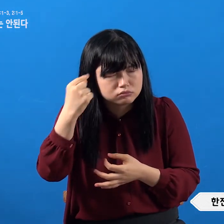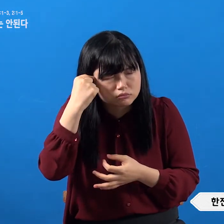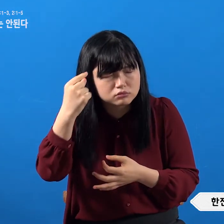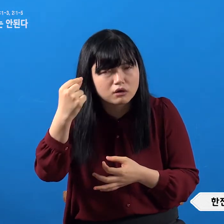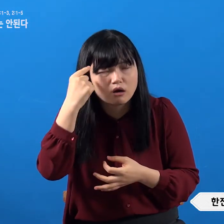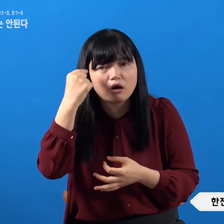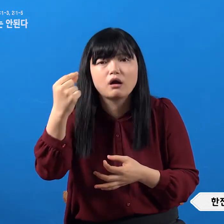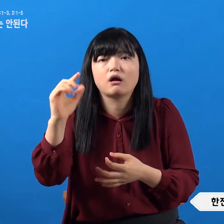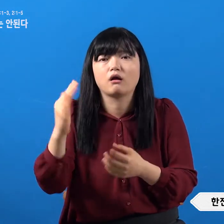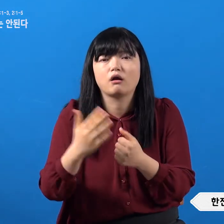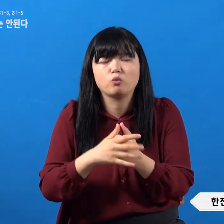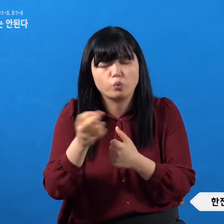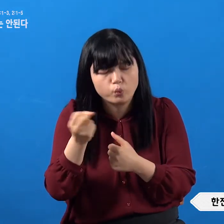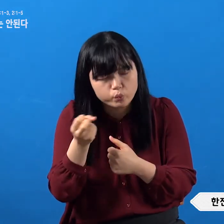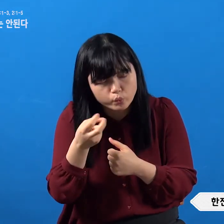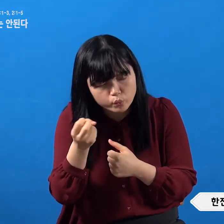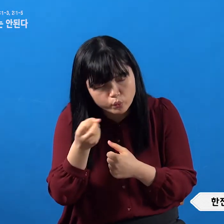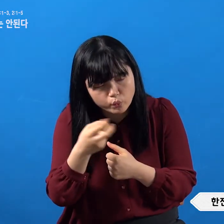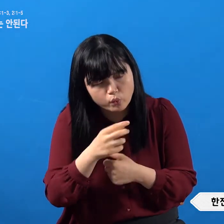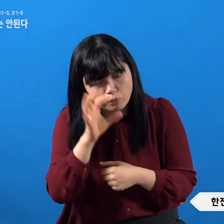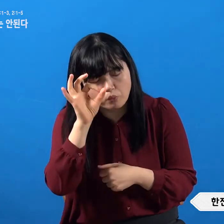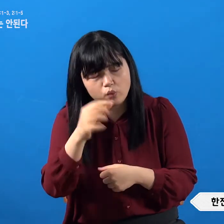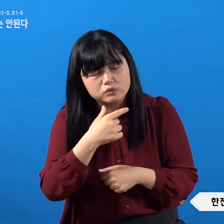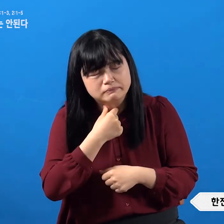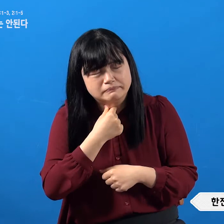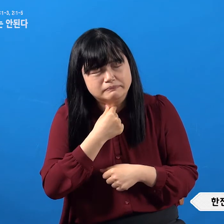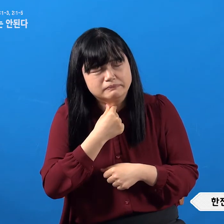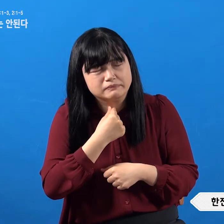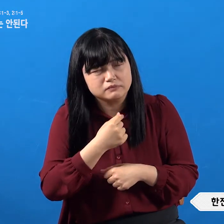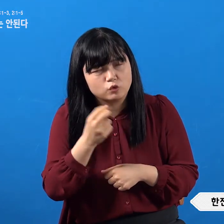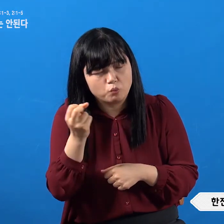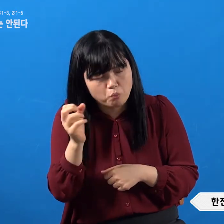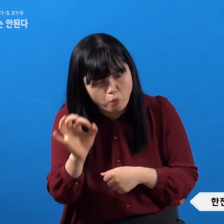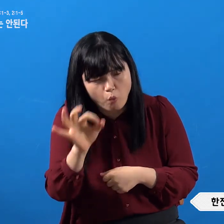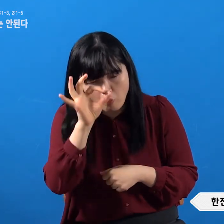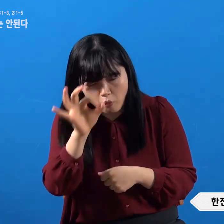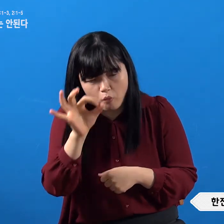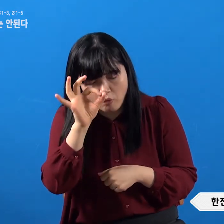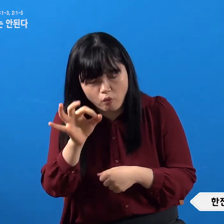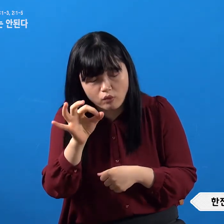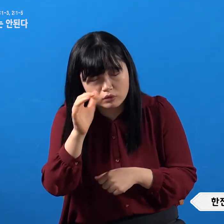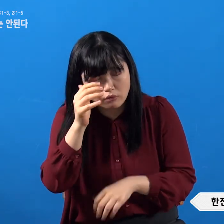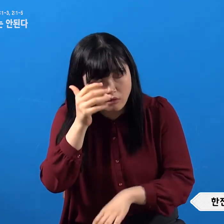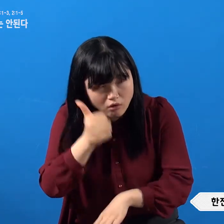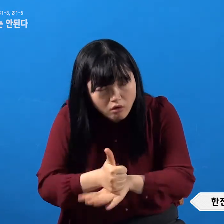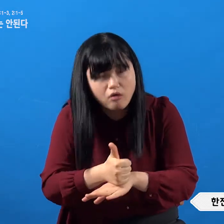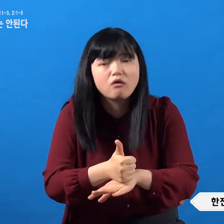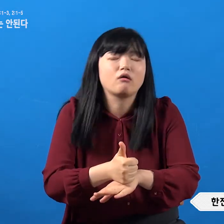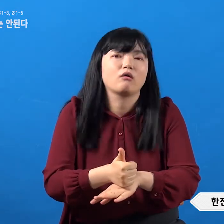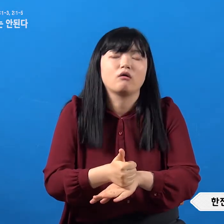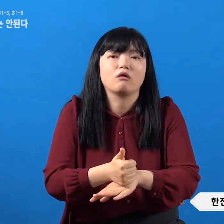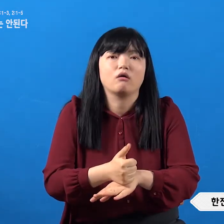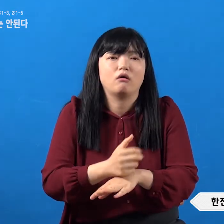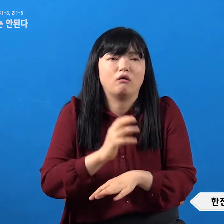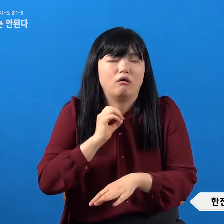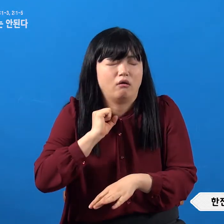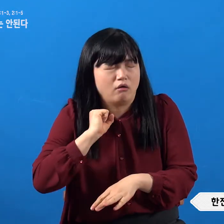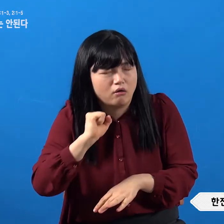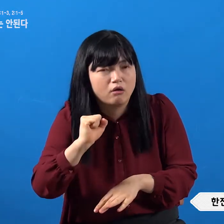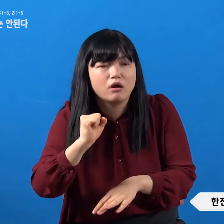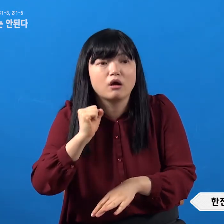생깁니다. 또 보고 싶습니다. 그래서 보고 하니까 순식간에 그냥